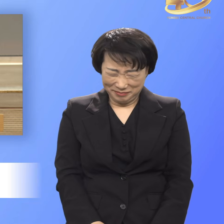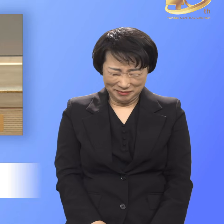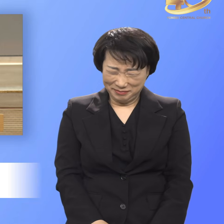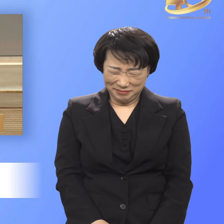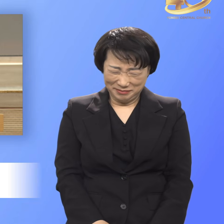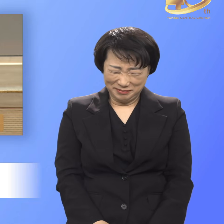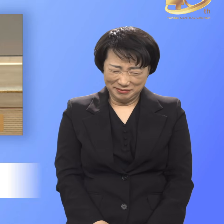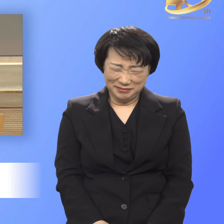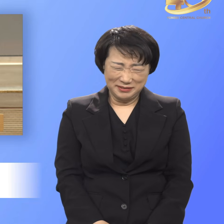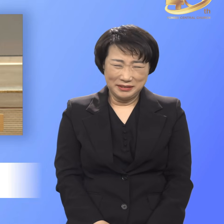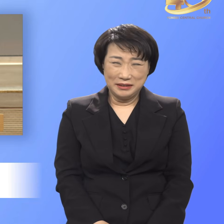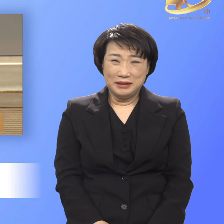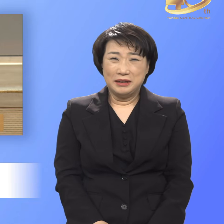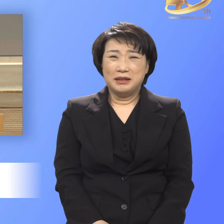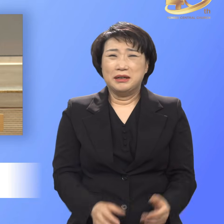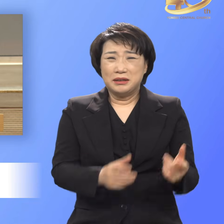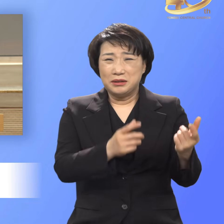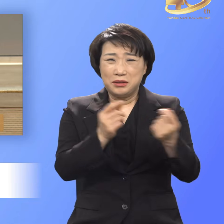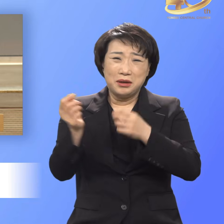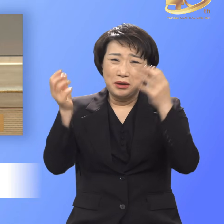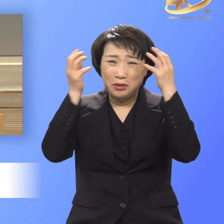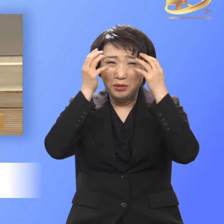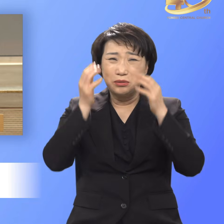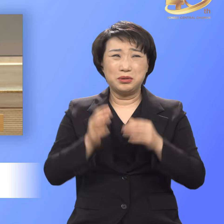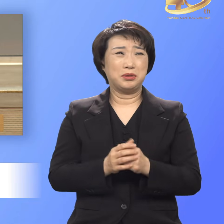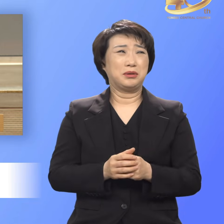그 똑같은 고통이